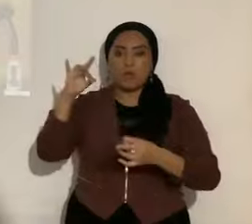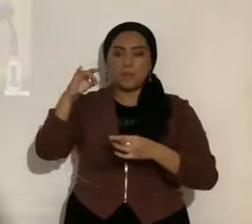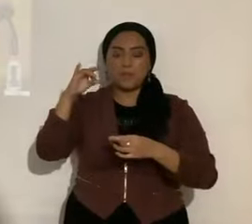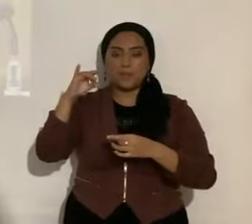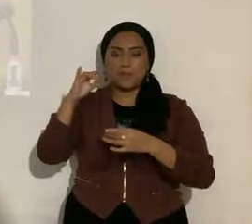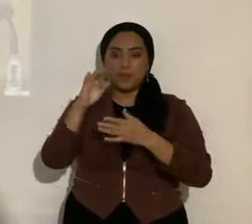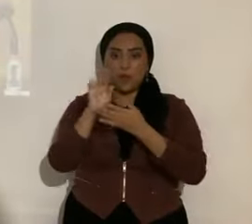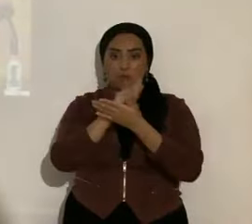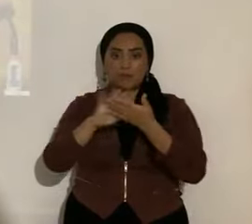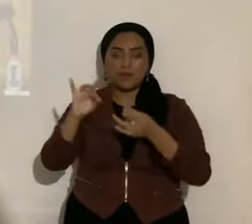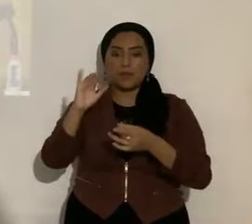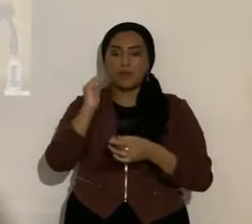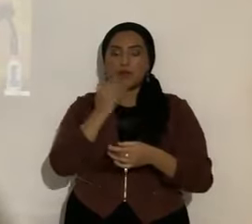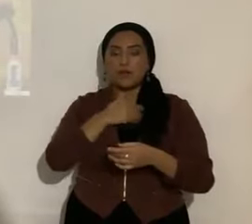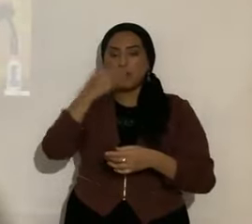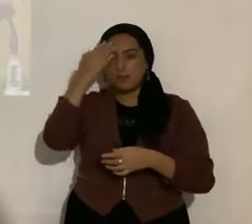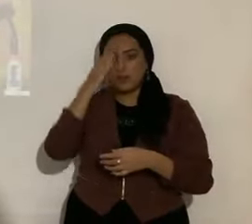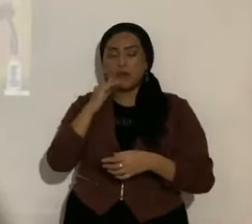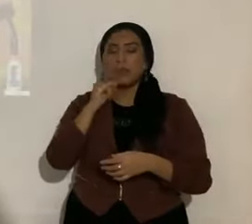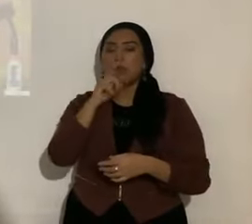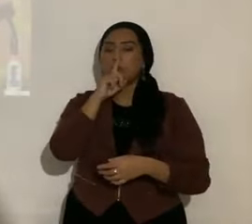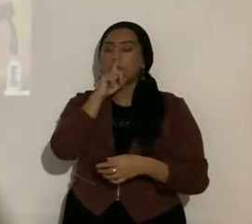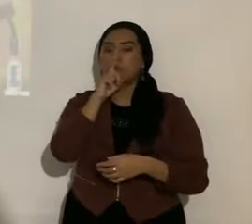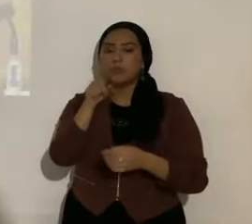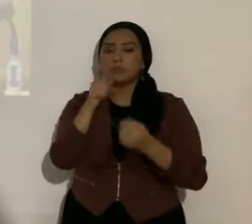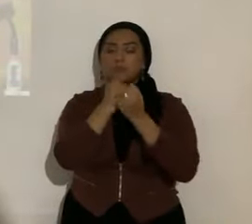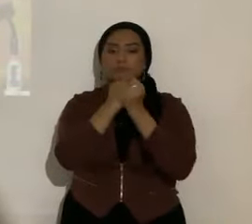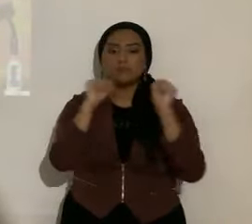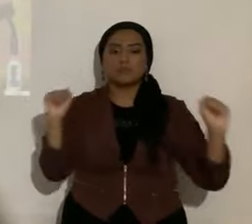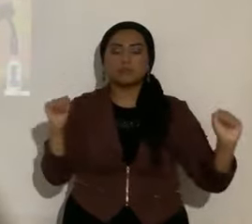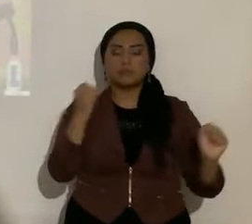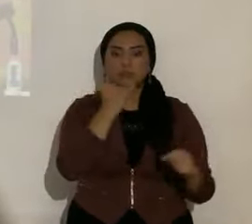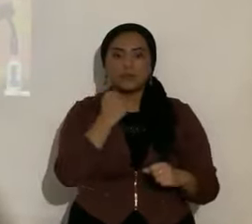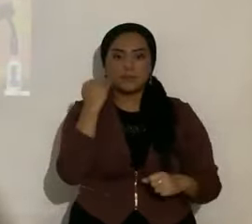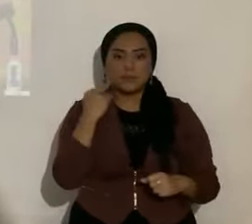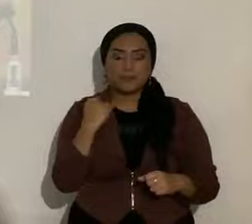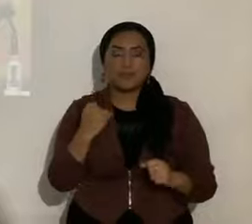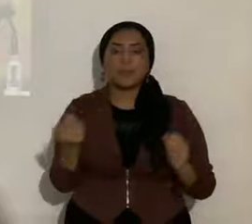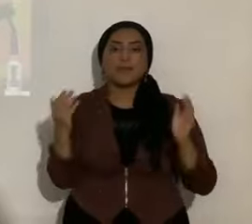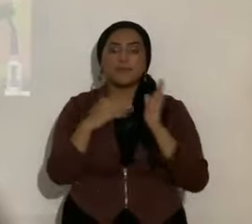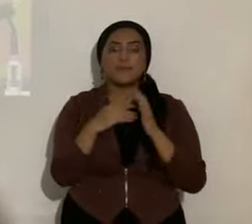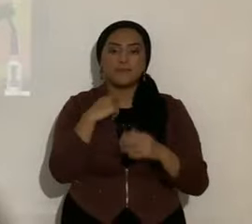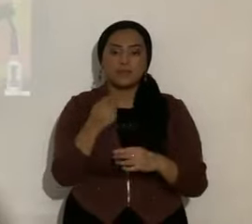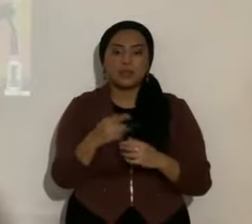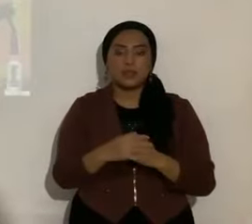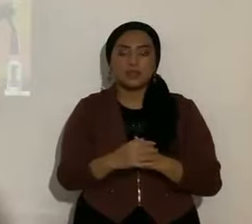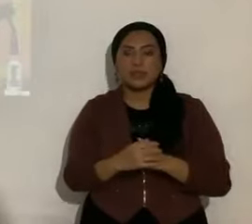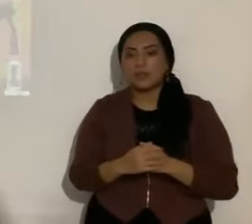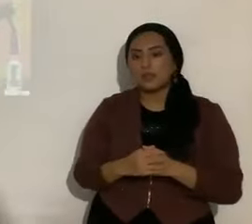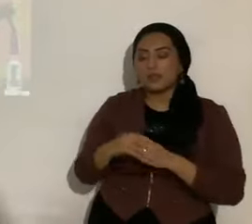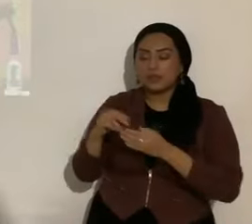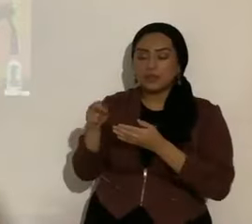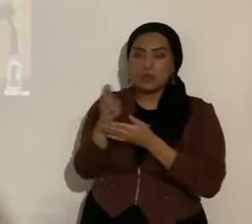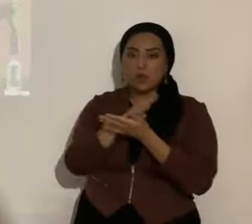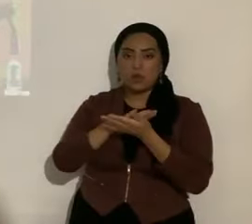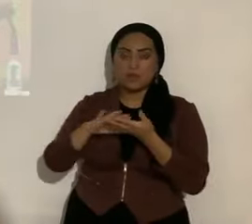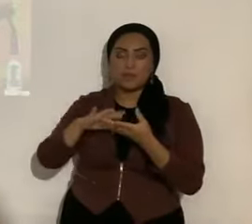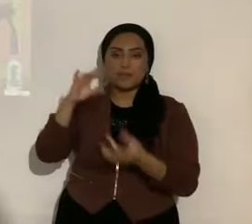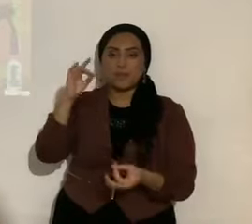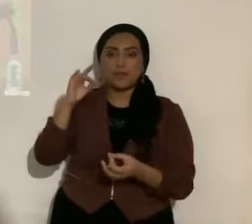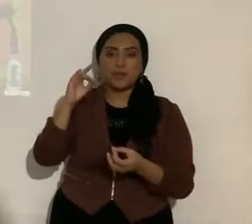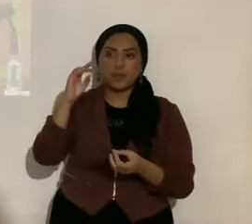Elohim es la verdadera salvación de Israel. Voy a volver a repetir esto. La